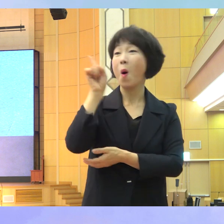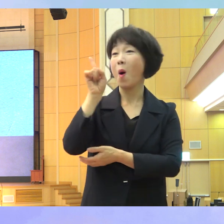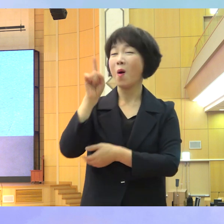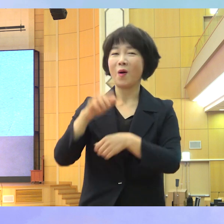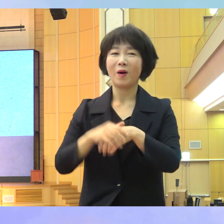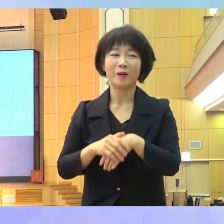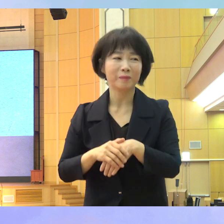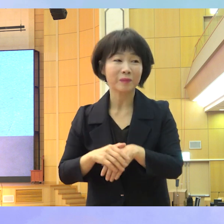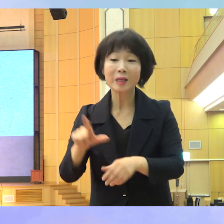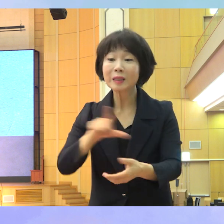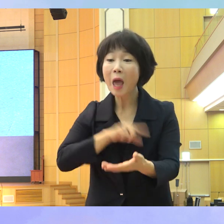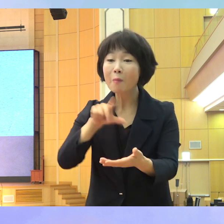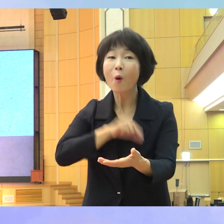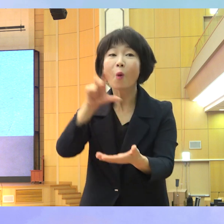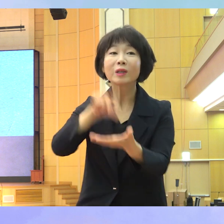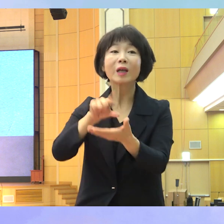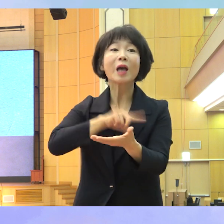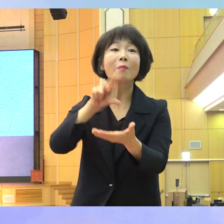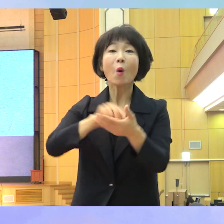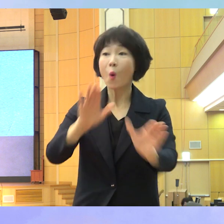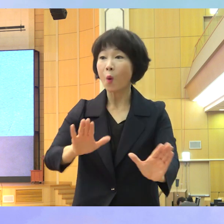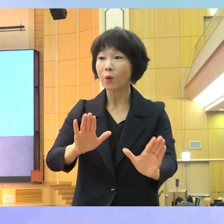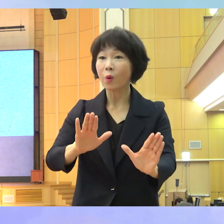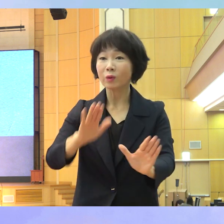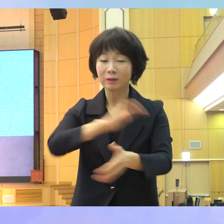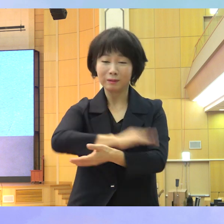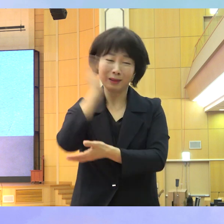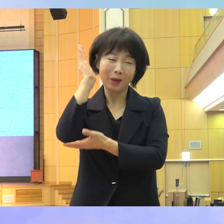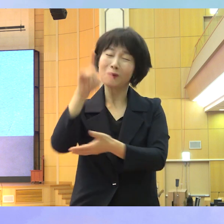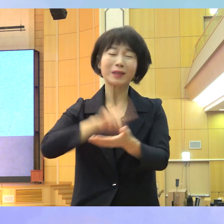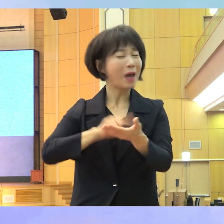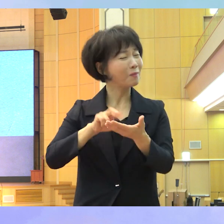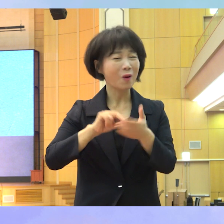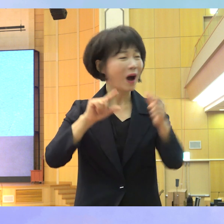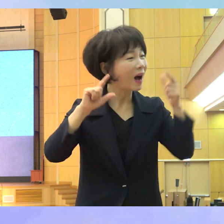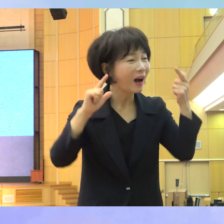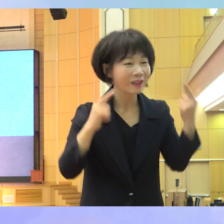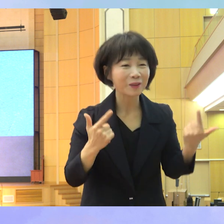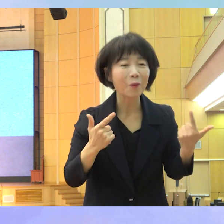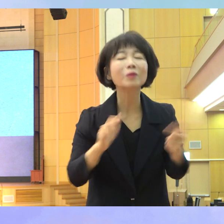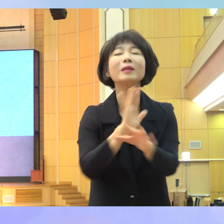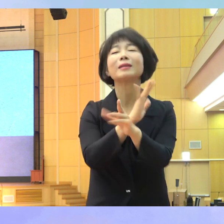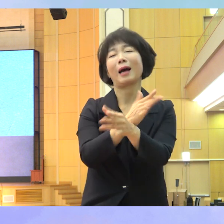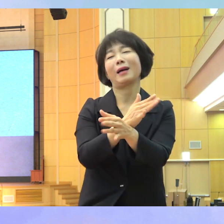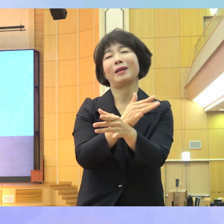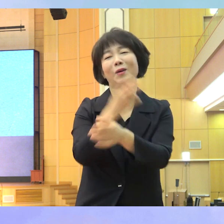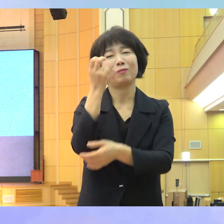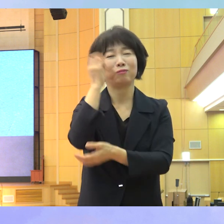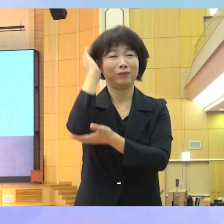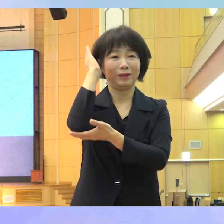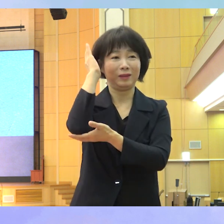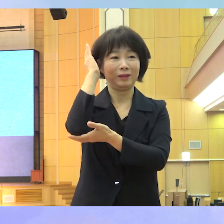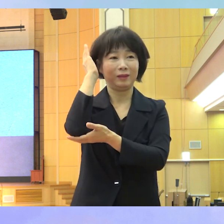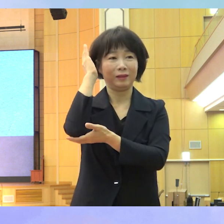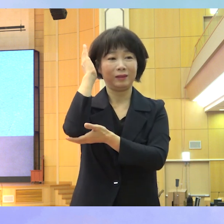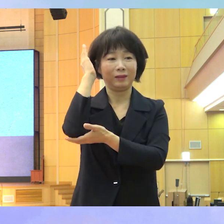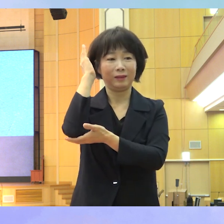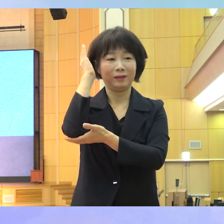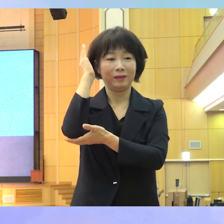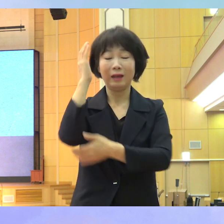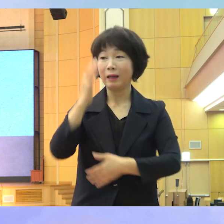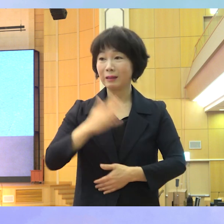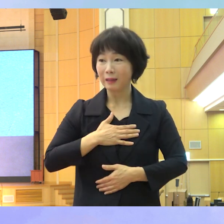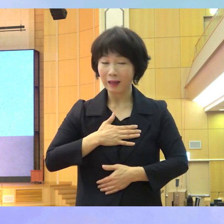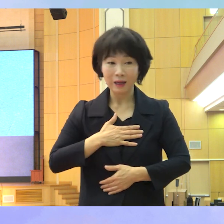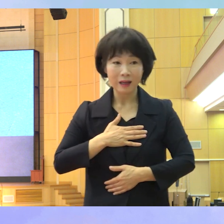다시 한번 제목을 말씀드리면, 오늘 설교 제목 아닙니다. 착각하지 마시고, 자기 아무것도